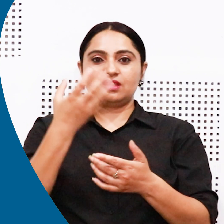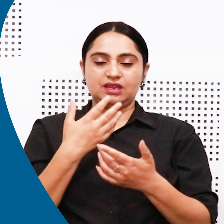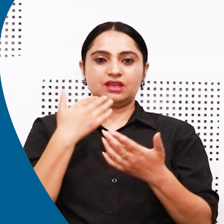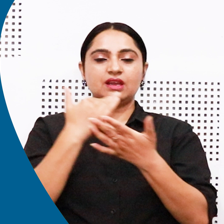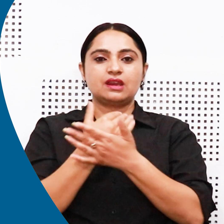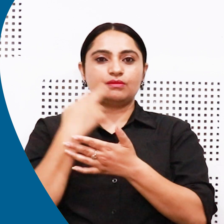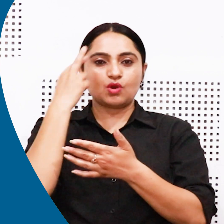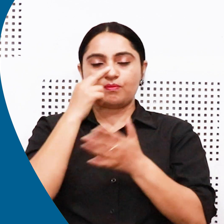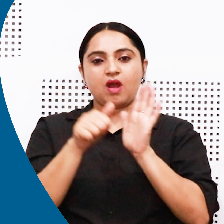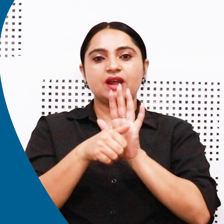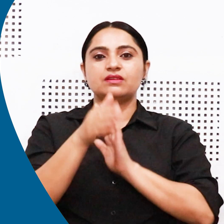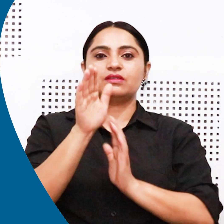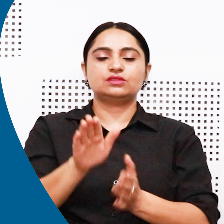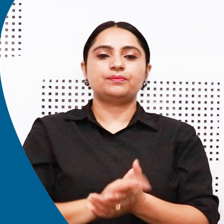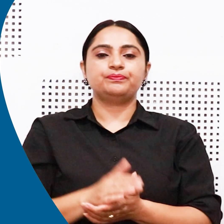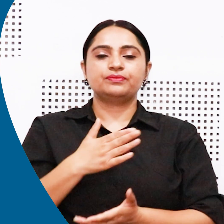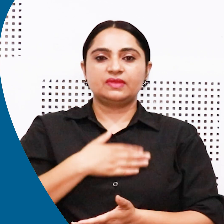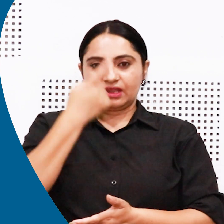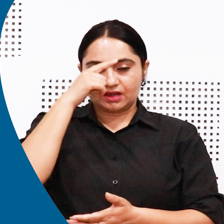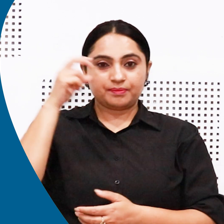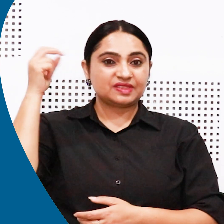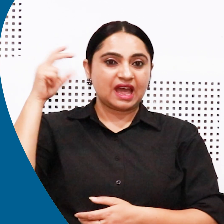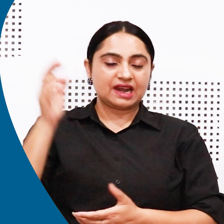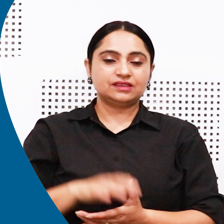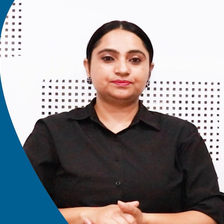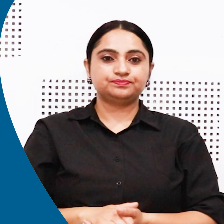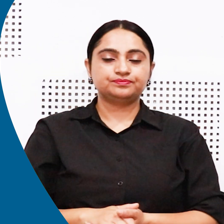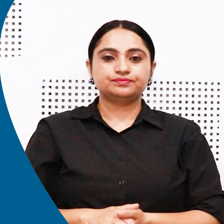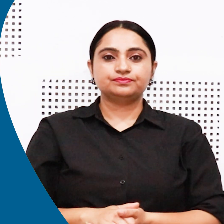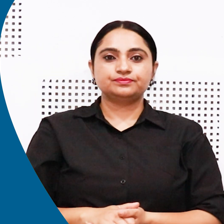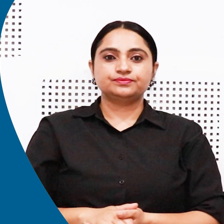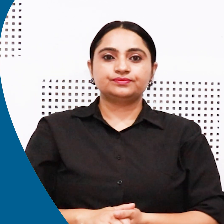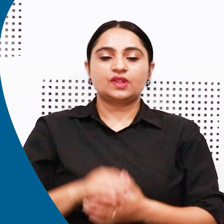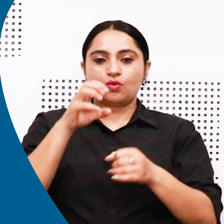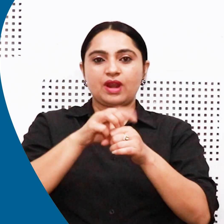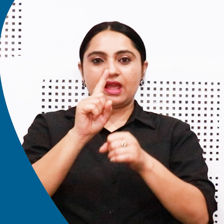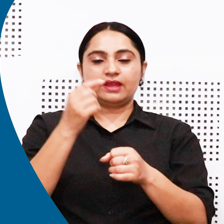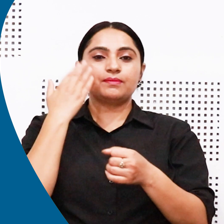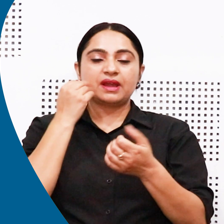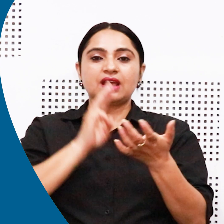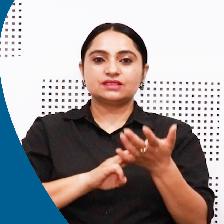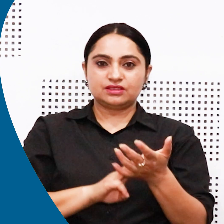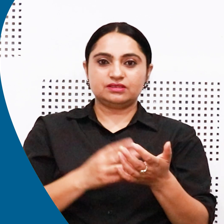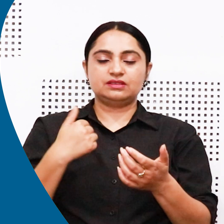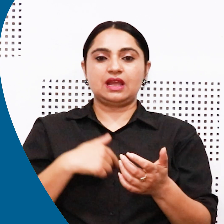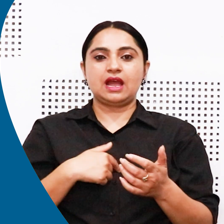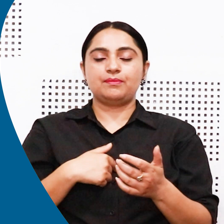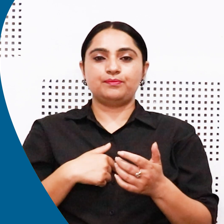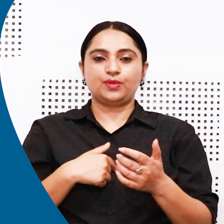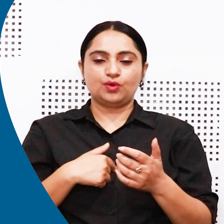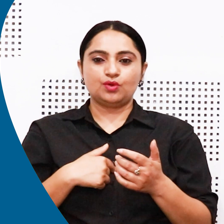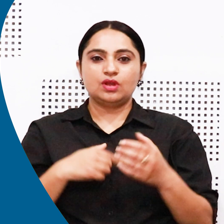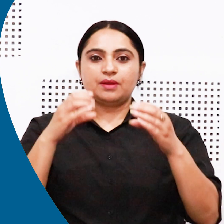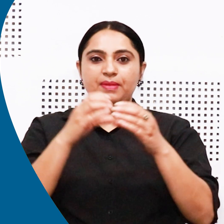कार्यक्रमको रूपमा अगाडि बढेको छ। मेरो नाम तारा केसी, वडा नम्बर 1 महिला सदस्य। मैले हाम्रो पालिका रेडियो